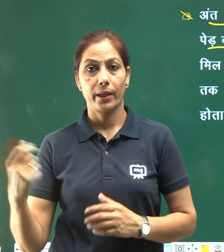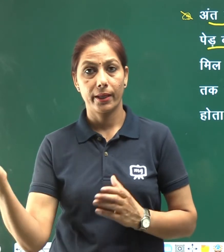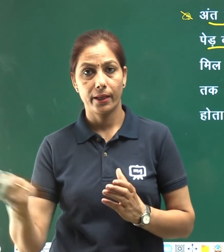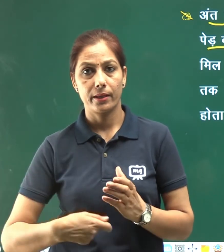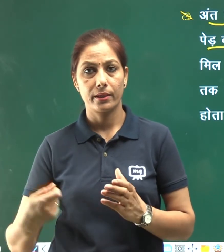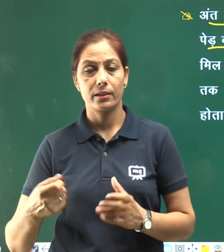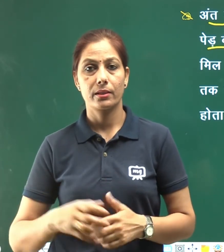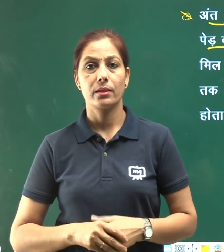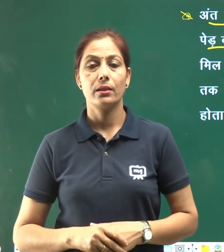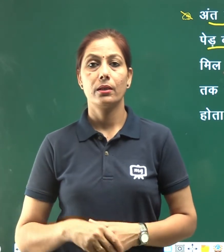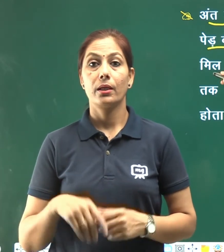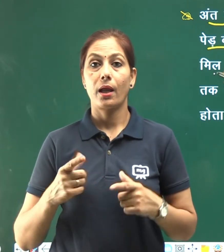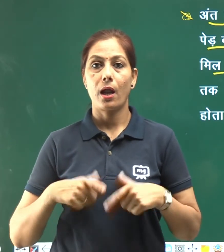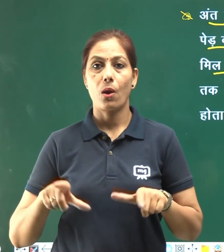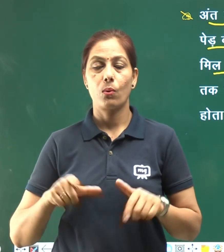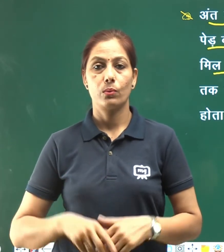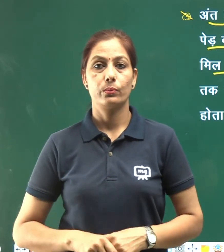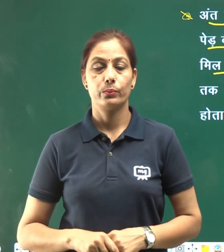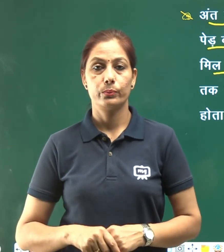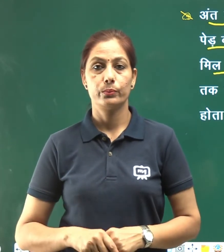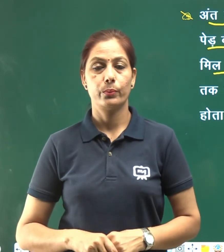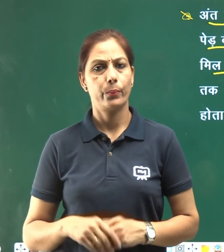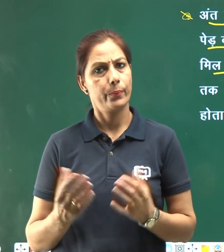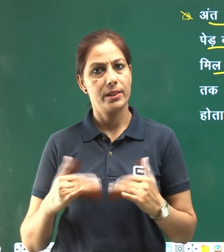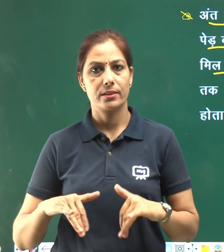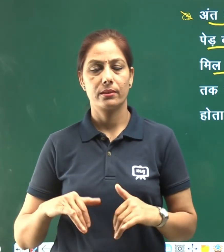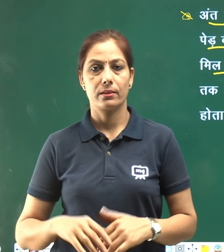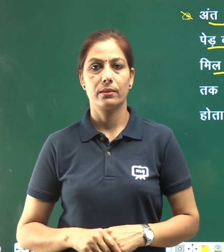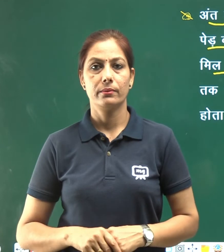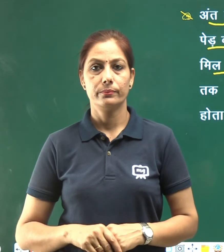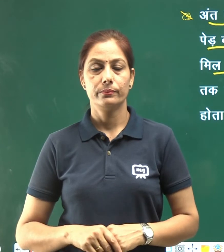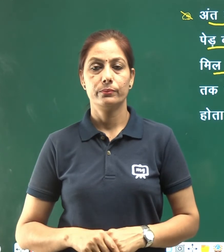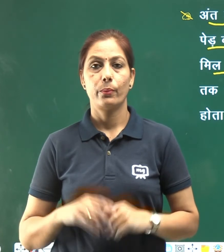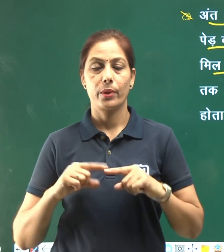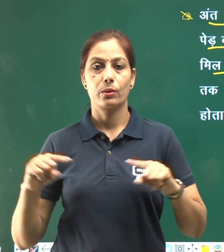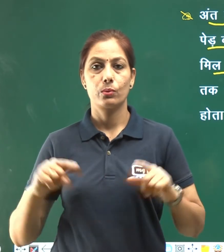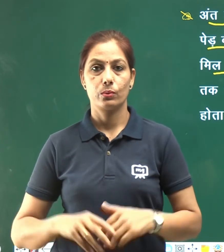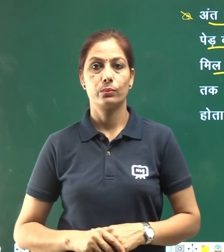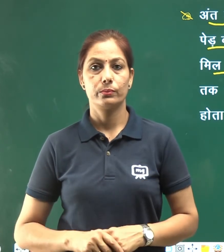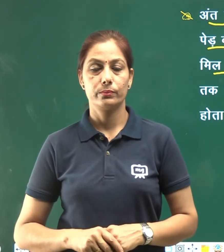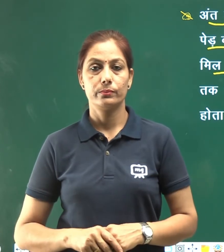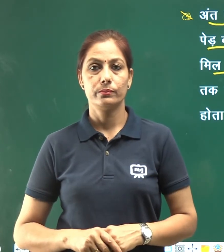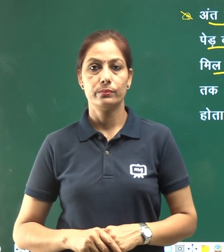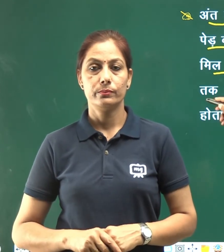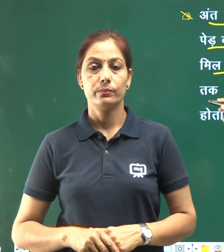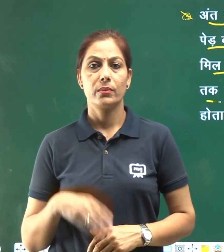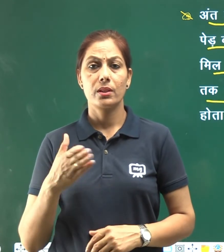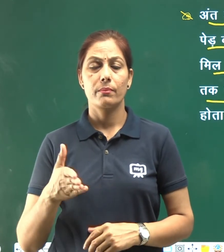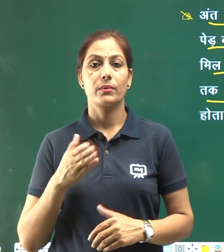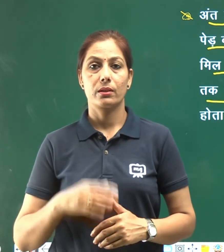काटने की अनुमति मिल जाती है, परंतु तब